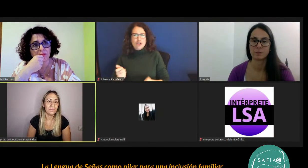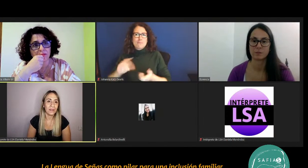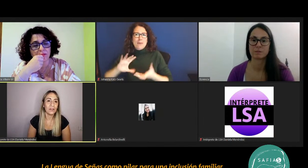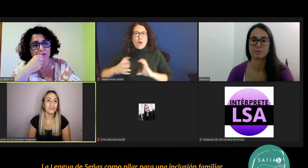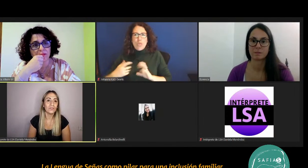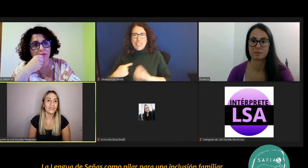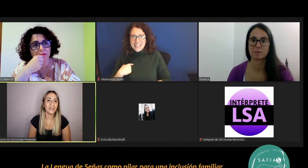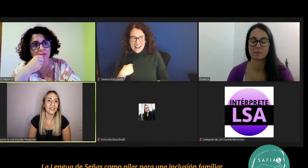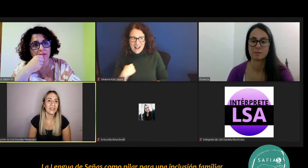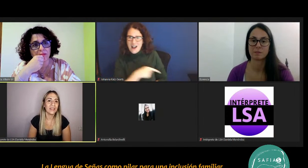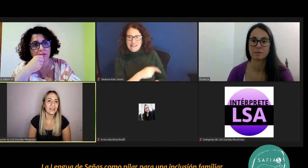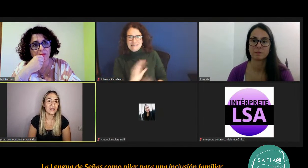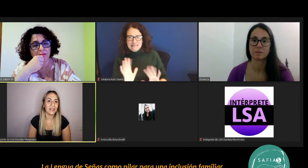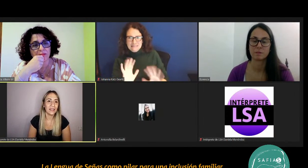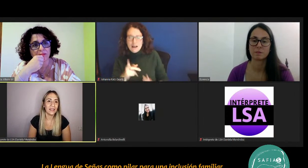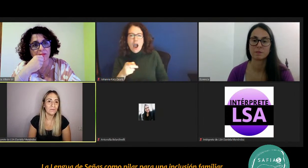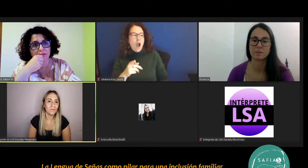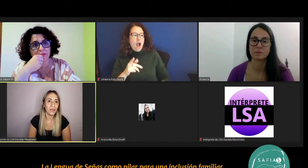para nosotros